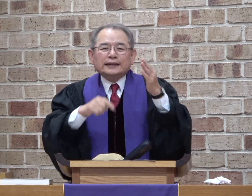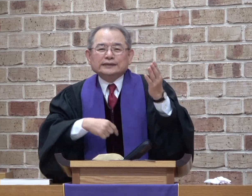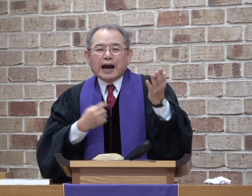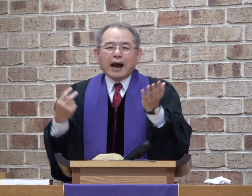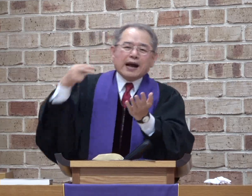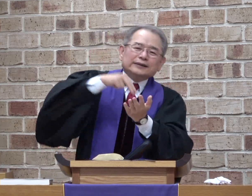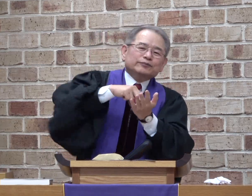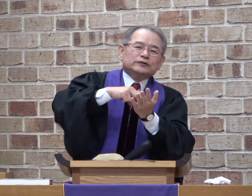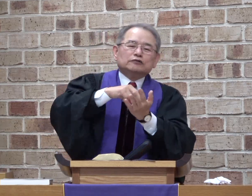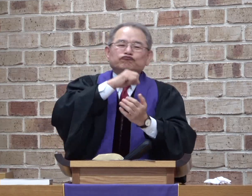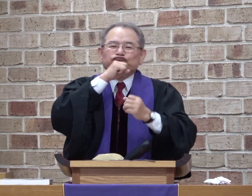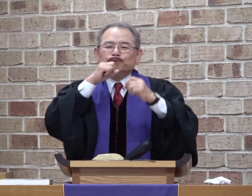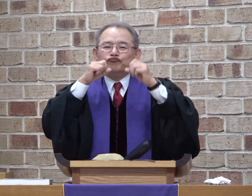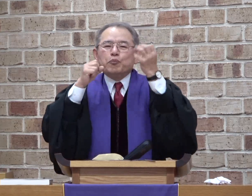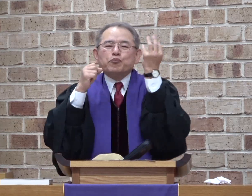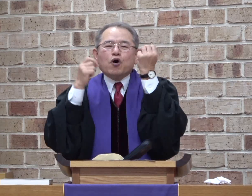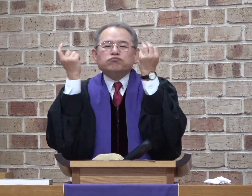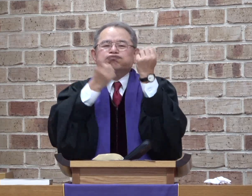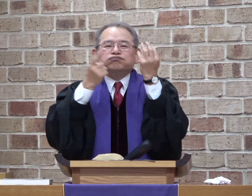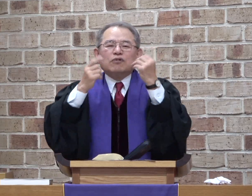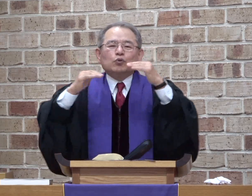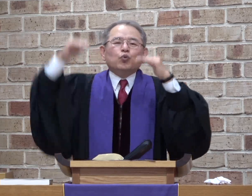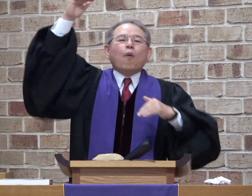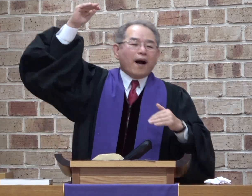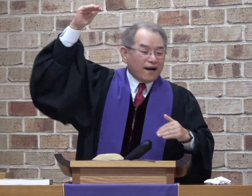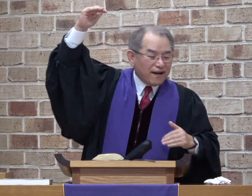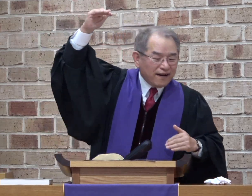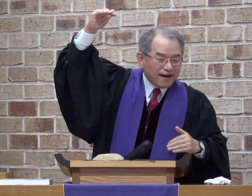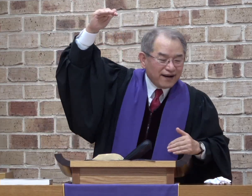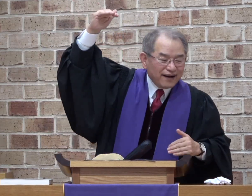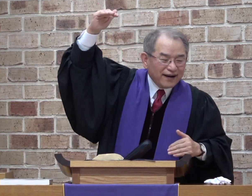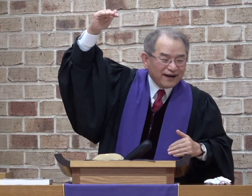감리교단이 자립도가 굉장히 높습니다.